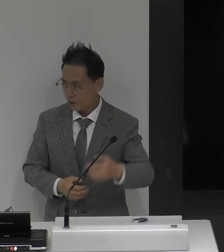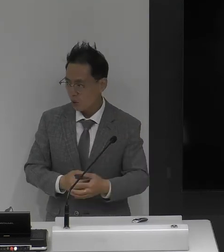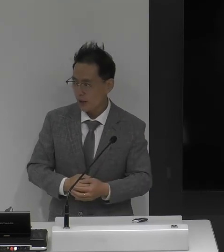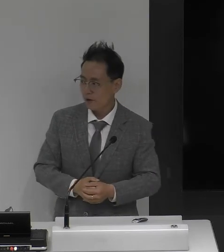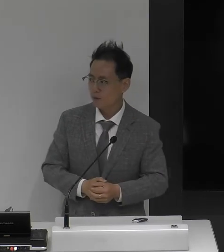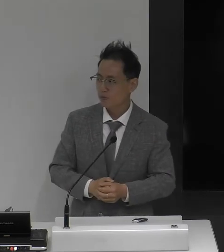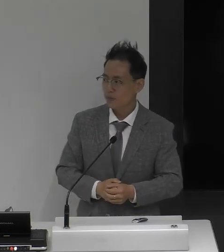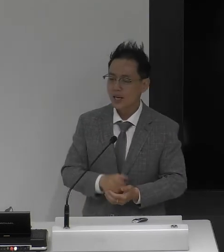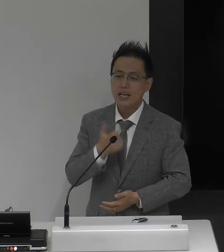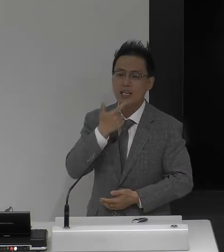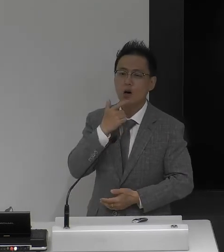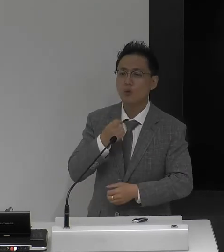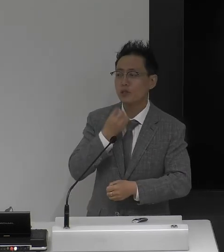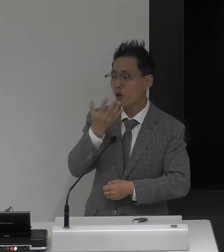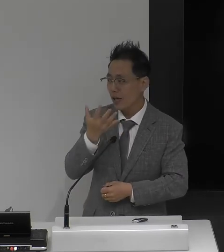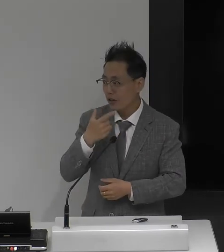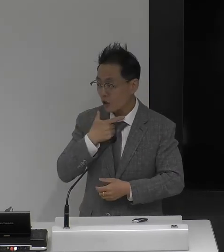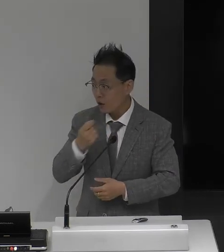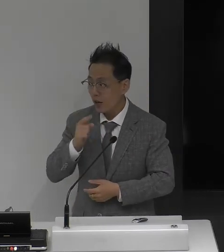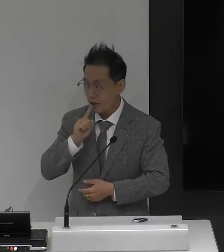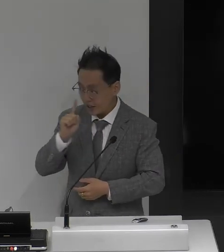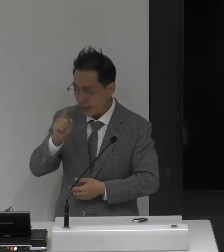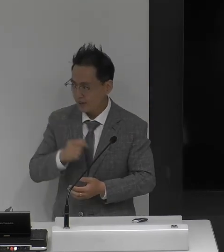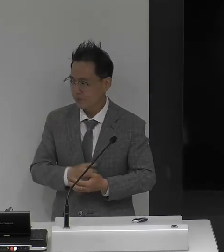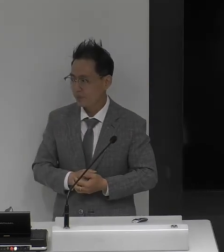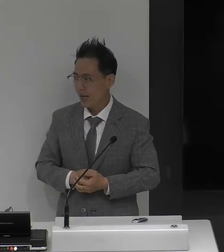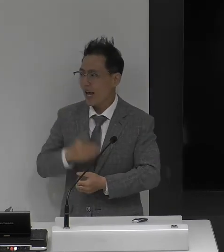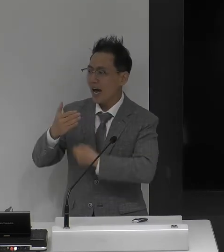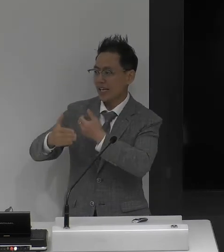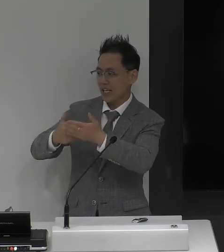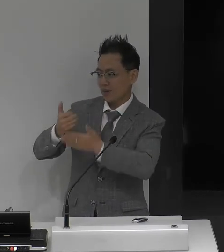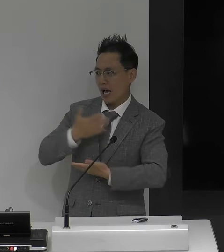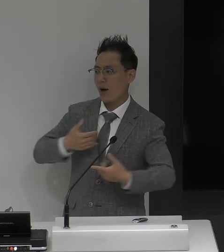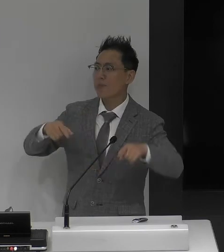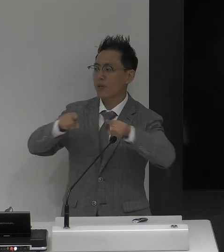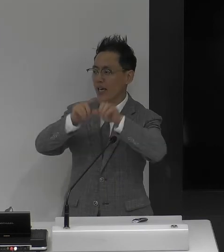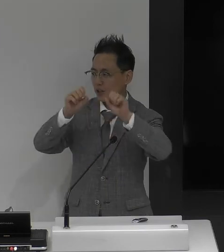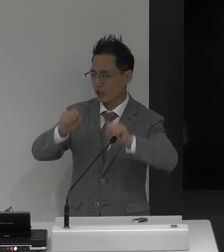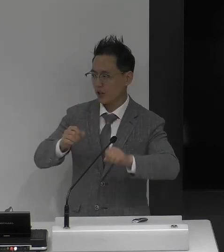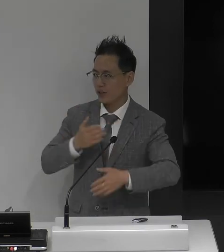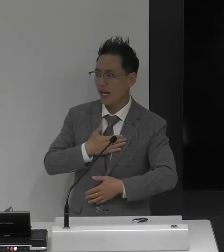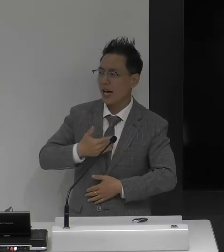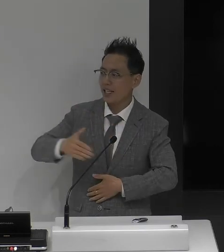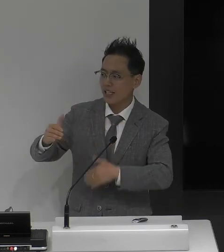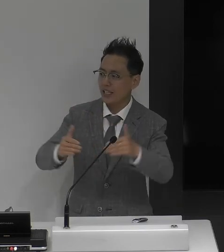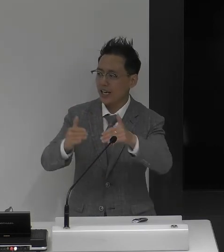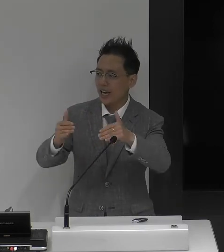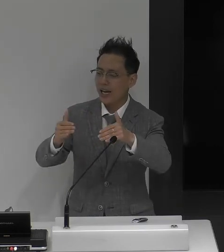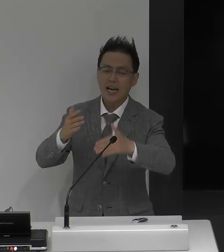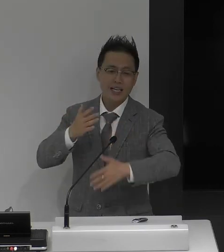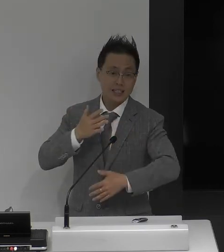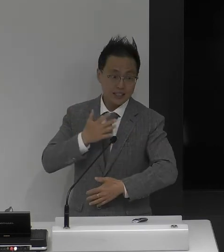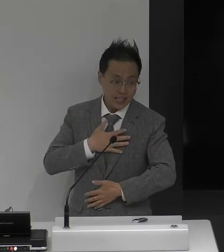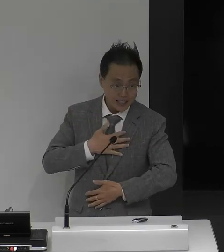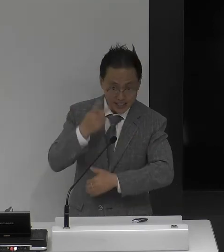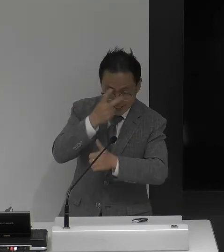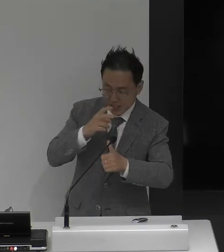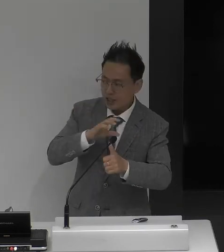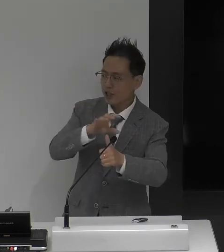볼까요? 야곱이 서원하여 이르되 하나님이 나와 함께 계셔서 내가 가는 이 길에 나를